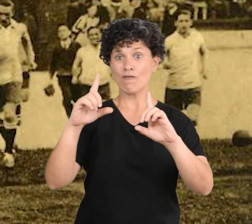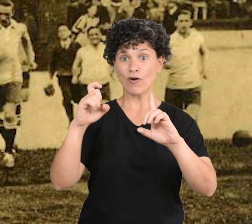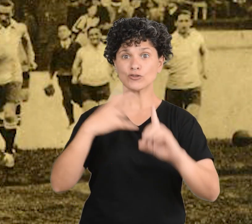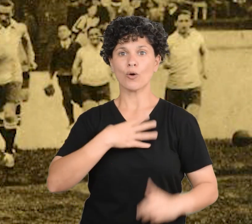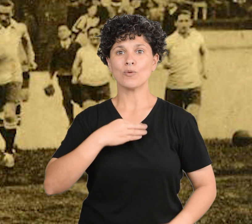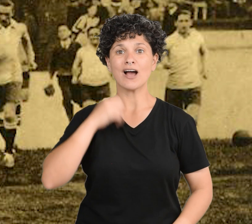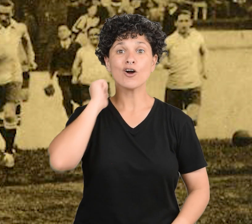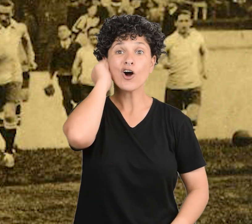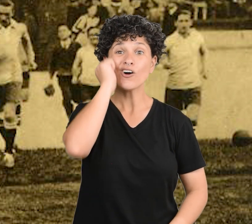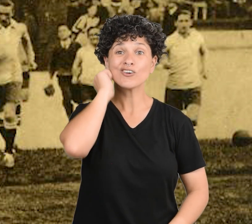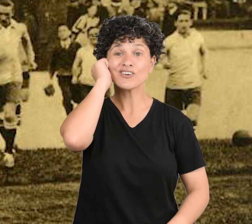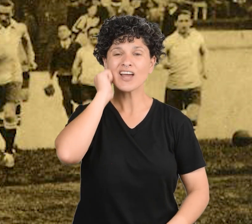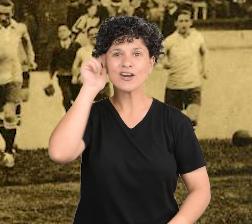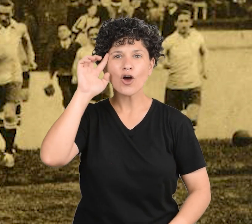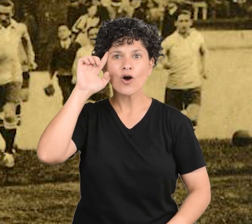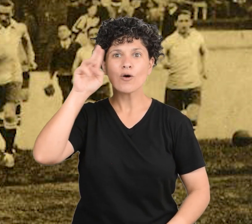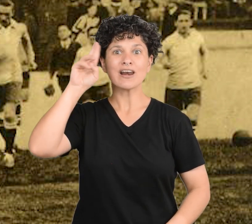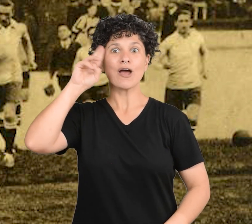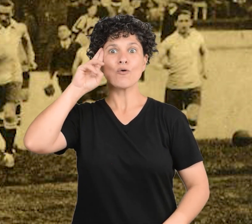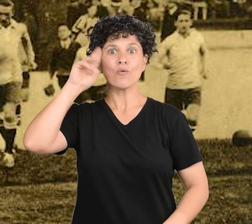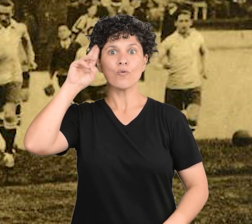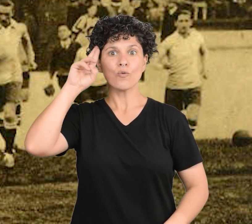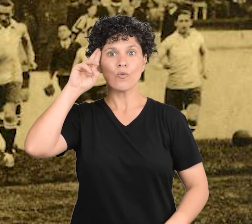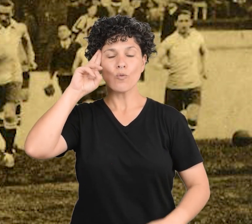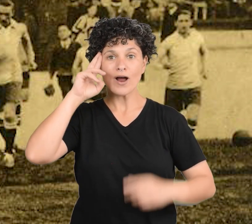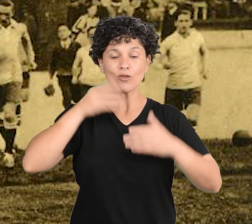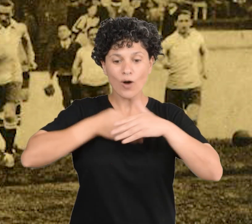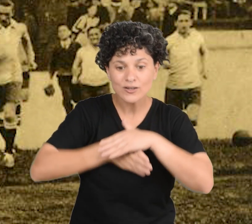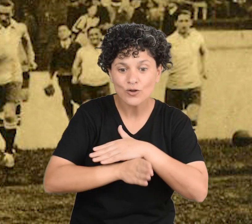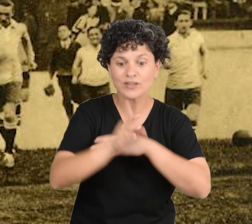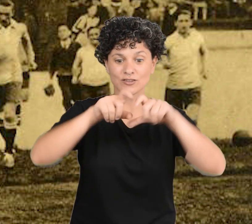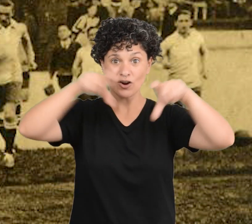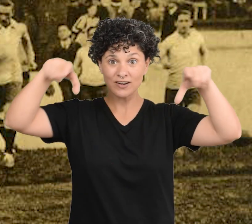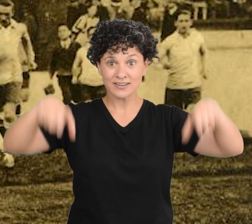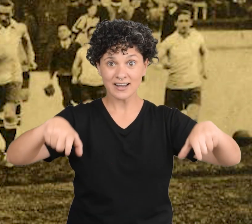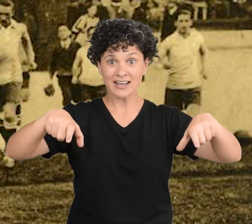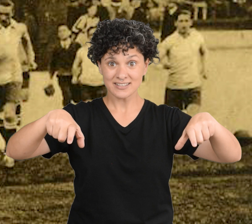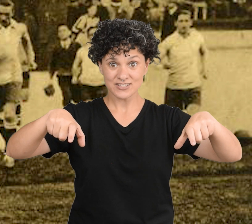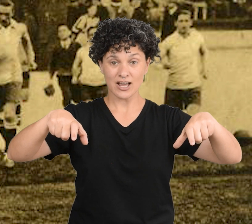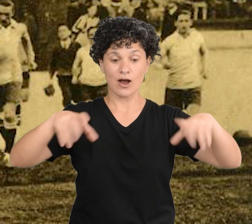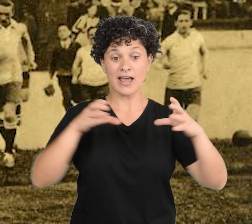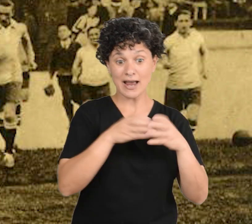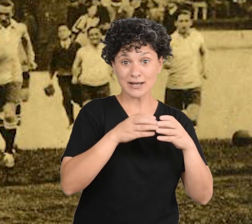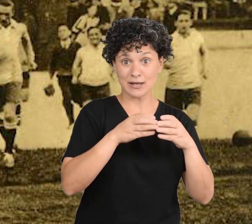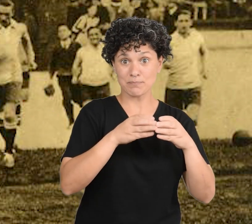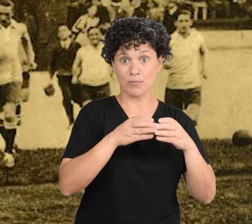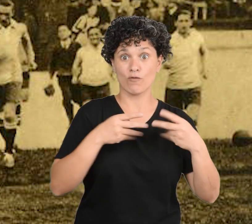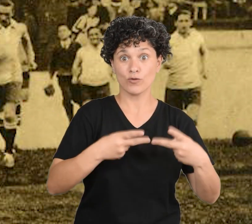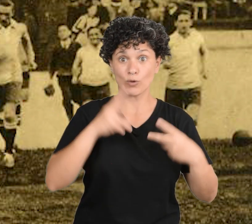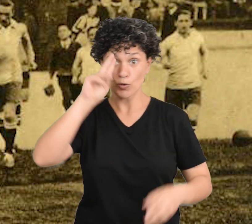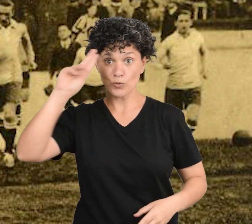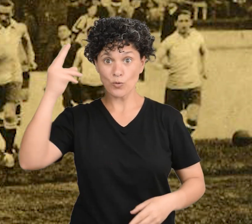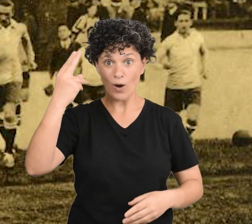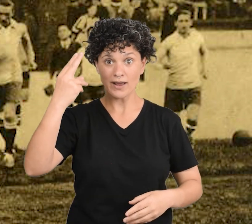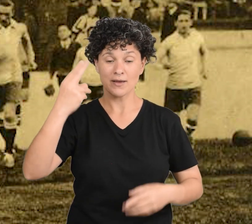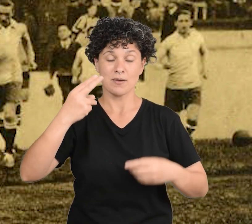la pared, se alzaba gigante y majestuosa, una imagen en blanco y negro que inmortalizaba el ingreso al campo de juego